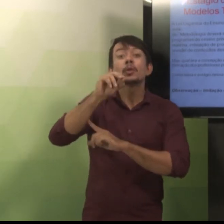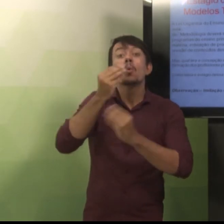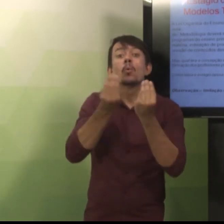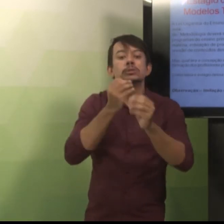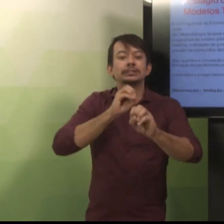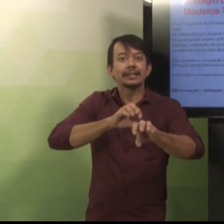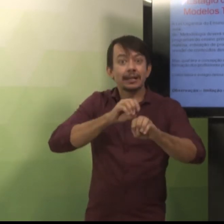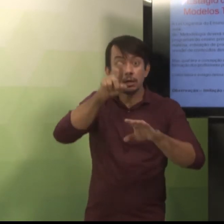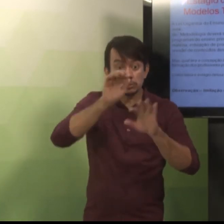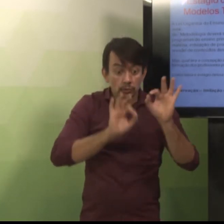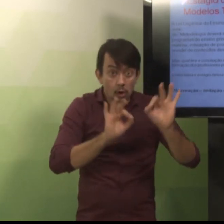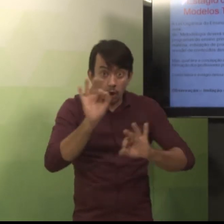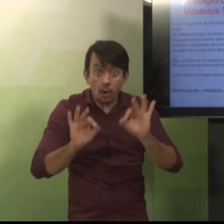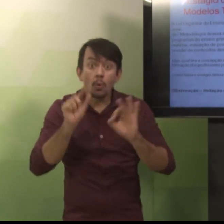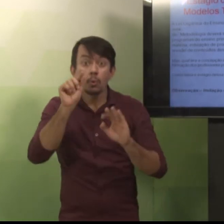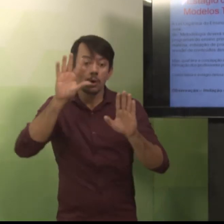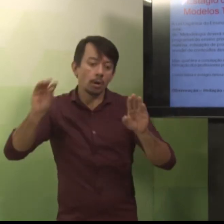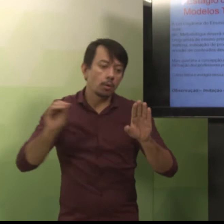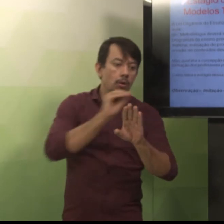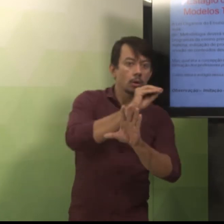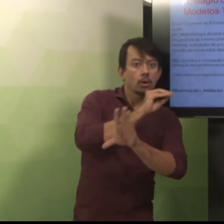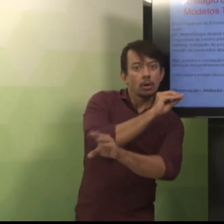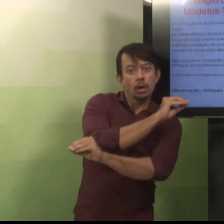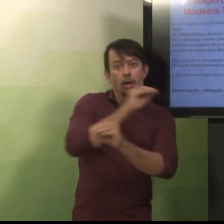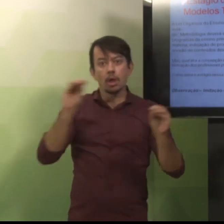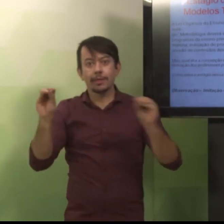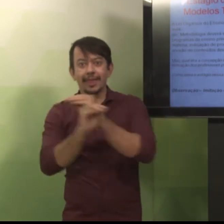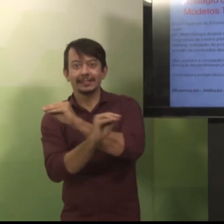organizar um plano com flexibilidade,